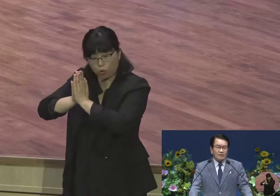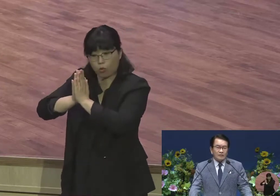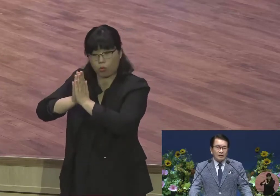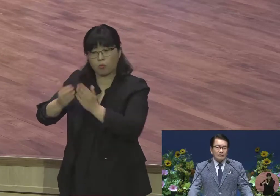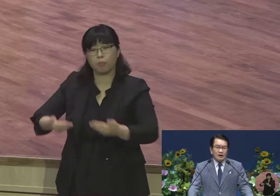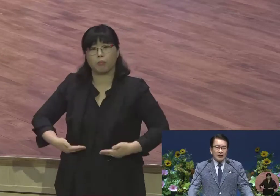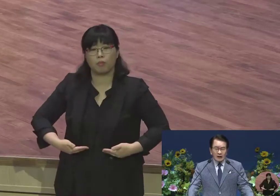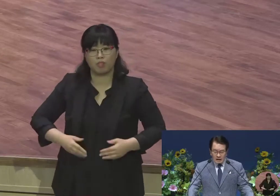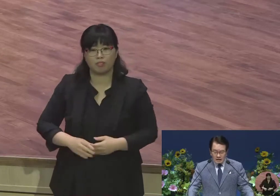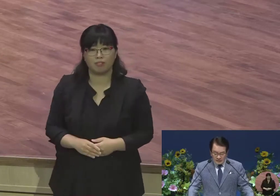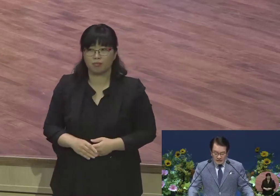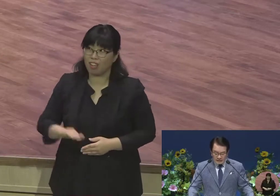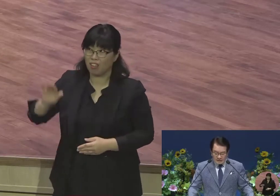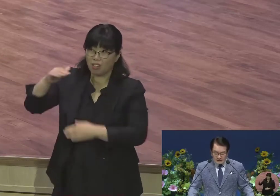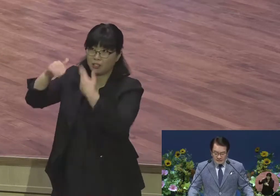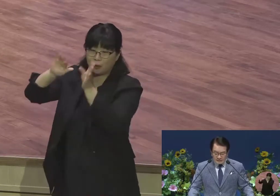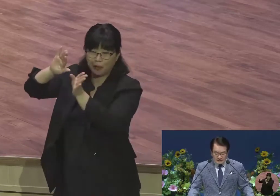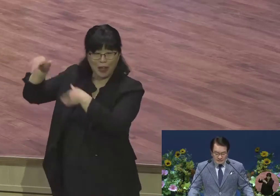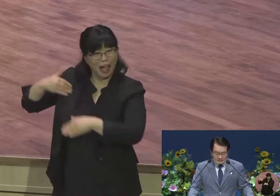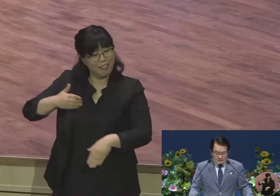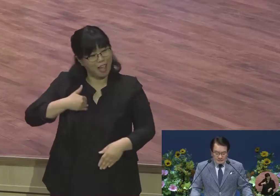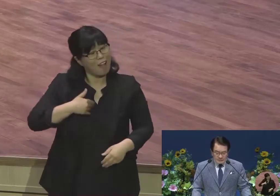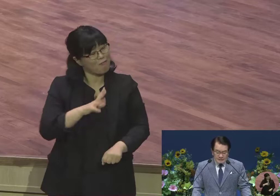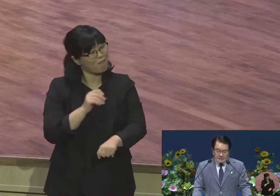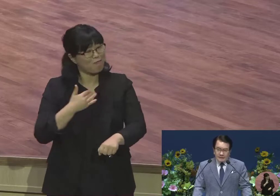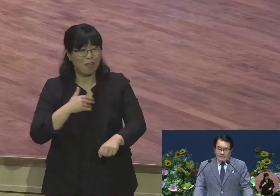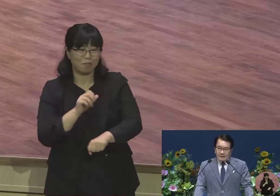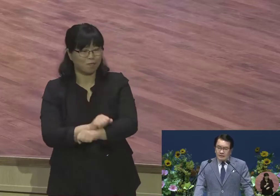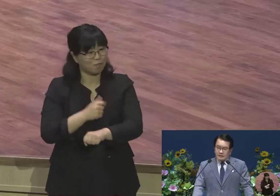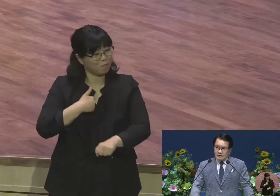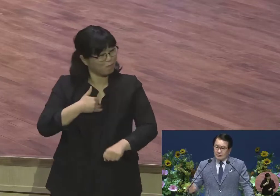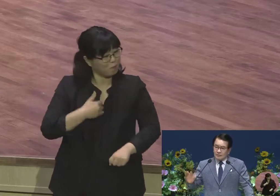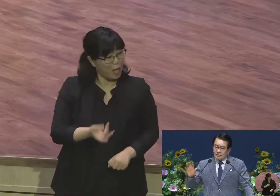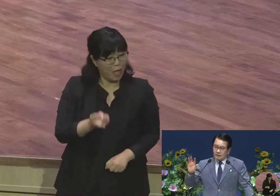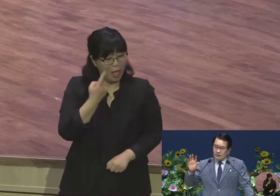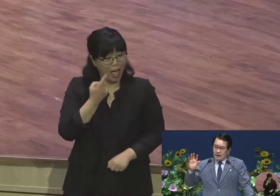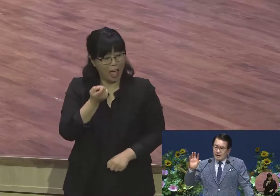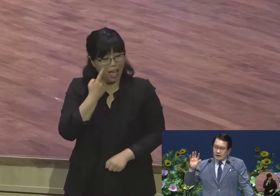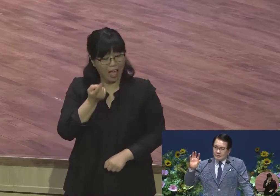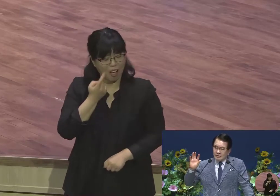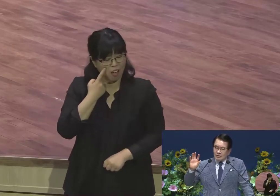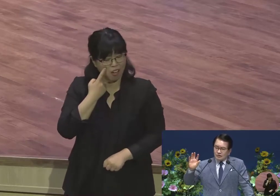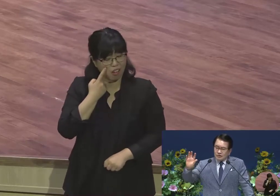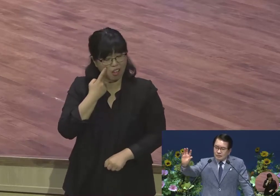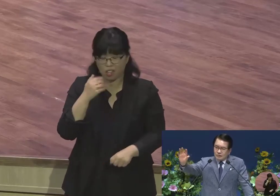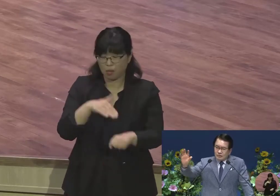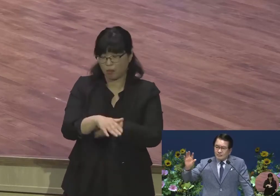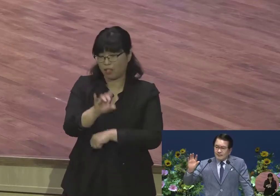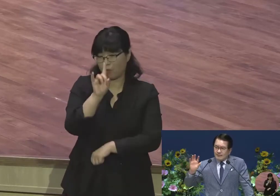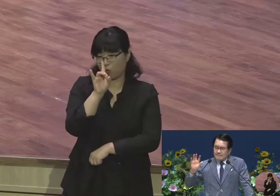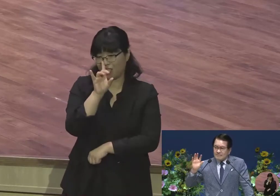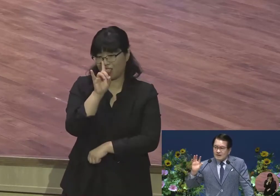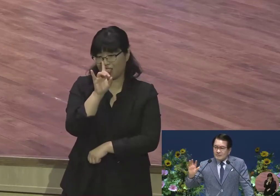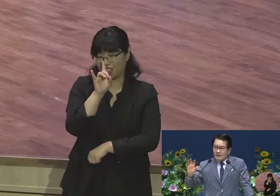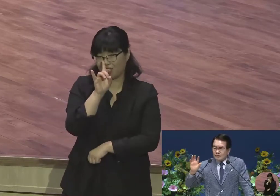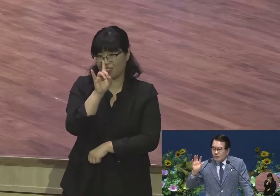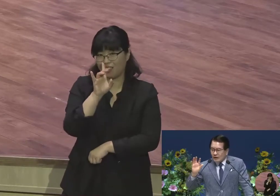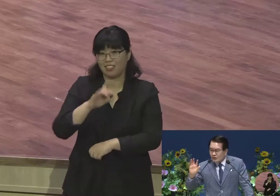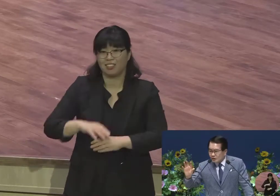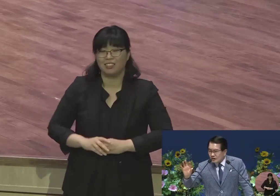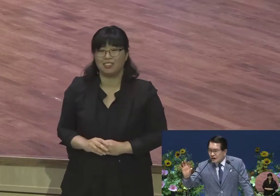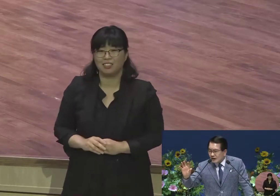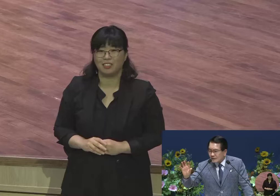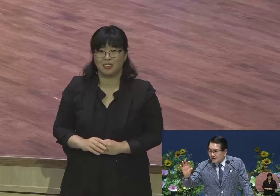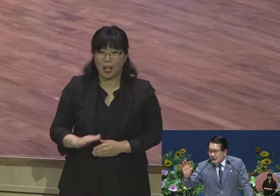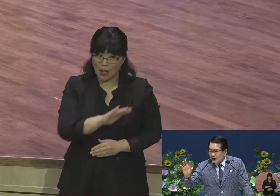하는 것보다는 하나님께 맡길 때 그래서 여러분 이렇게 하나님 능력을 주시면 믿음의